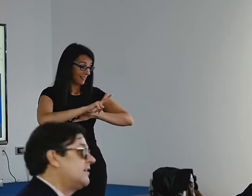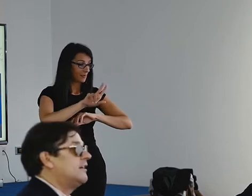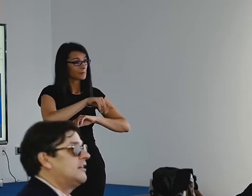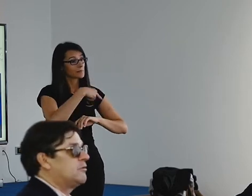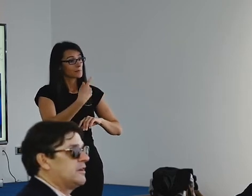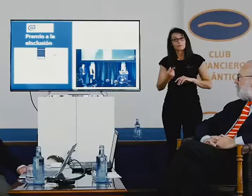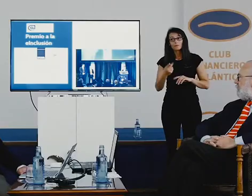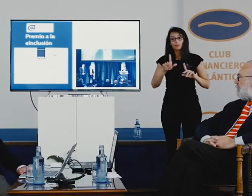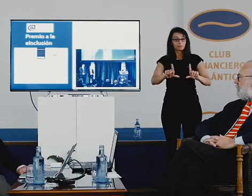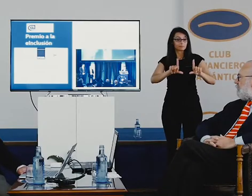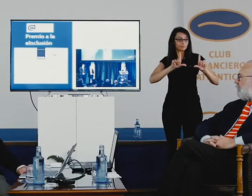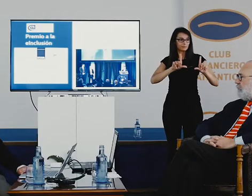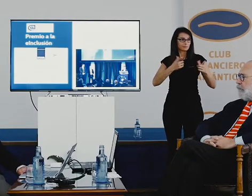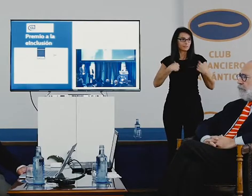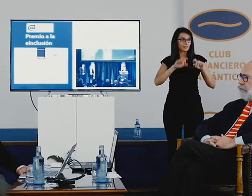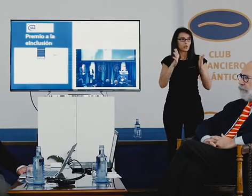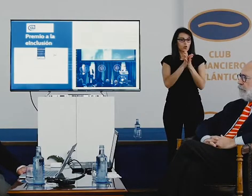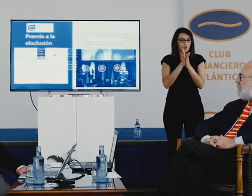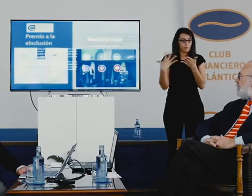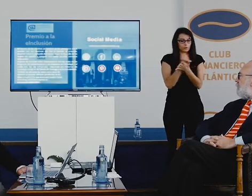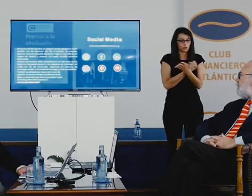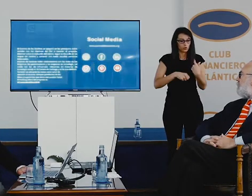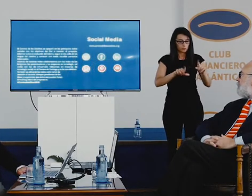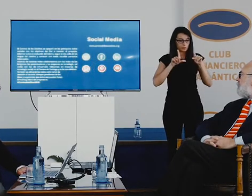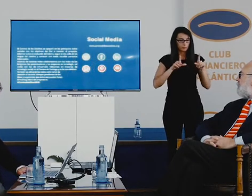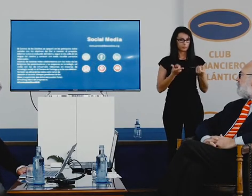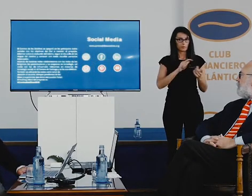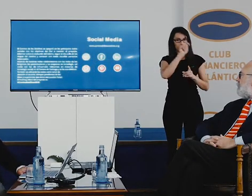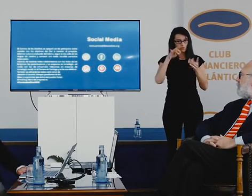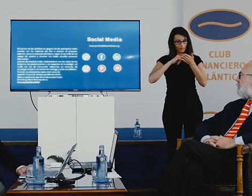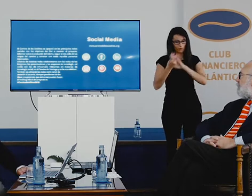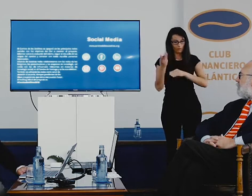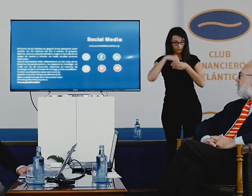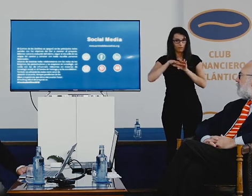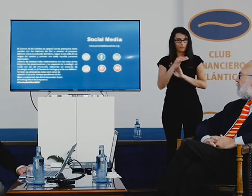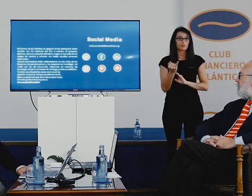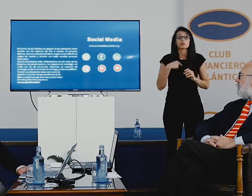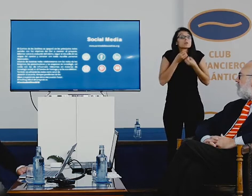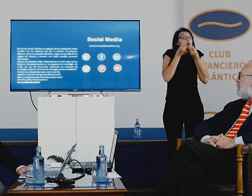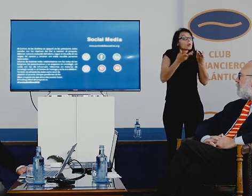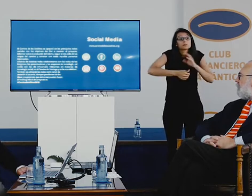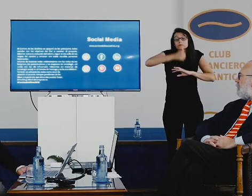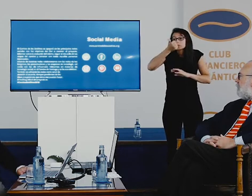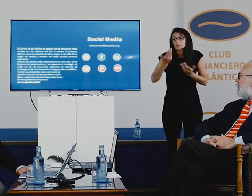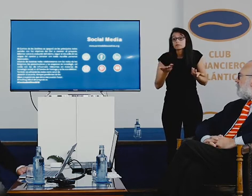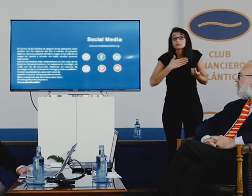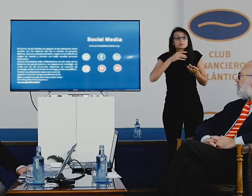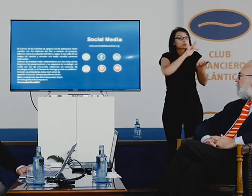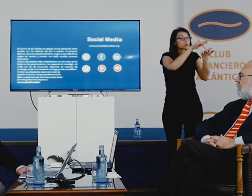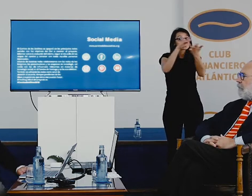tenéis el diploma, que no es mío, es de todos mis compañeros y de toda la fundación. Y bueno, poco más que deciros, que estamos en todas esas